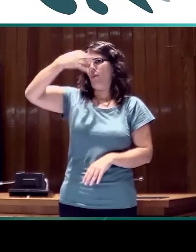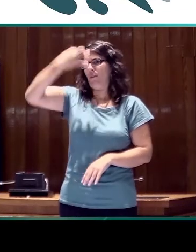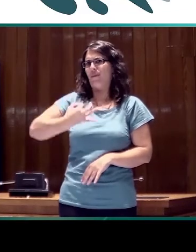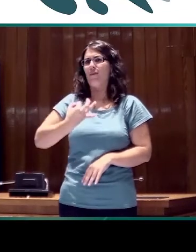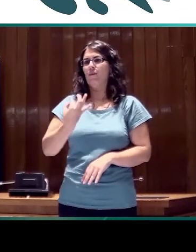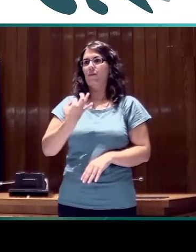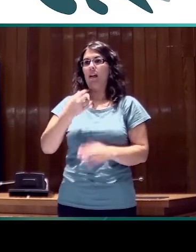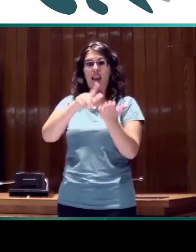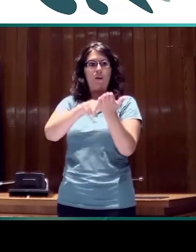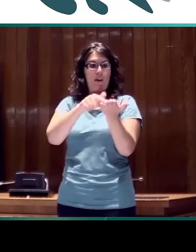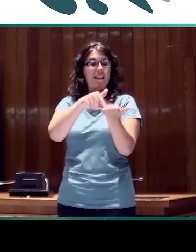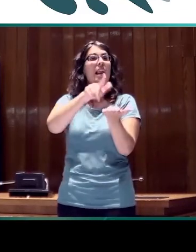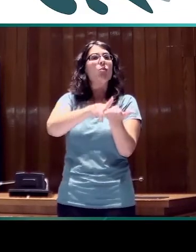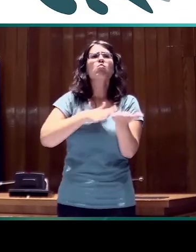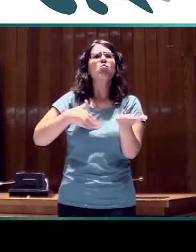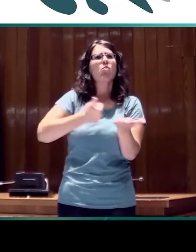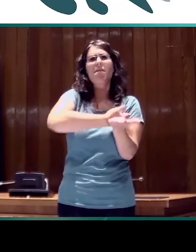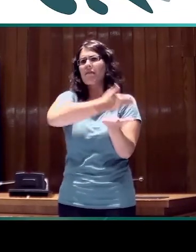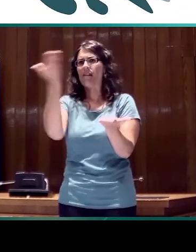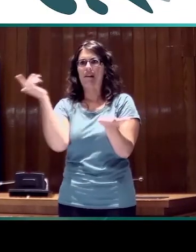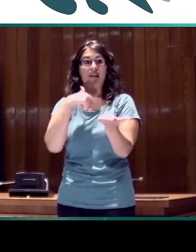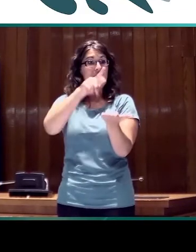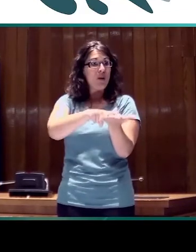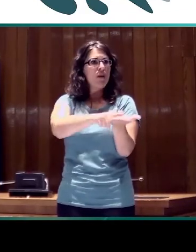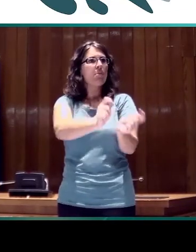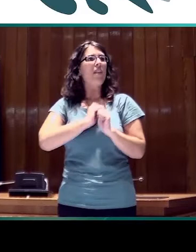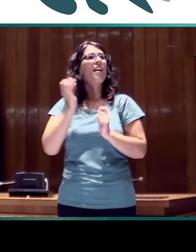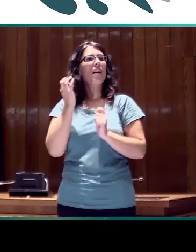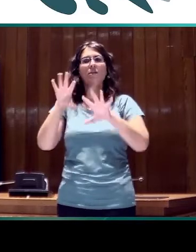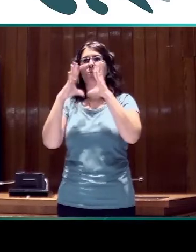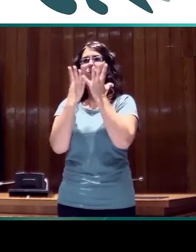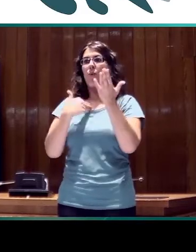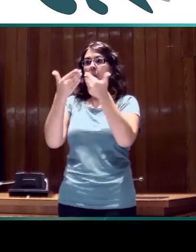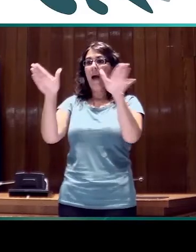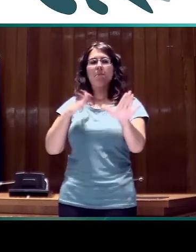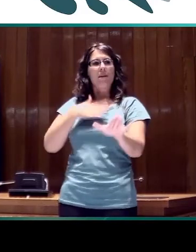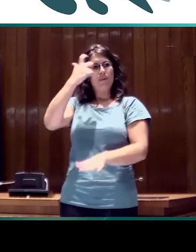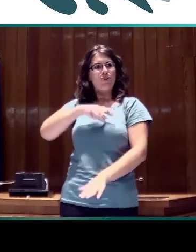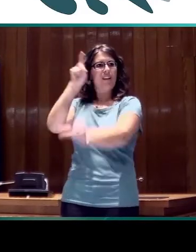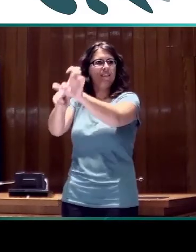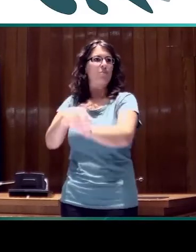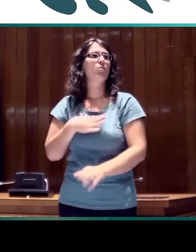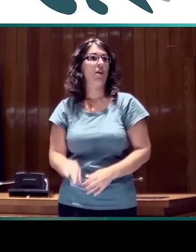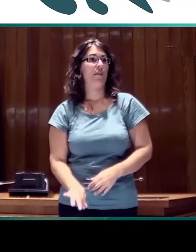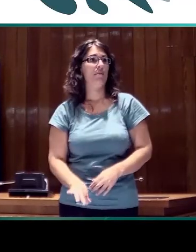lengua abre las puertas al mundo para cualquier persona y muy para las personas